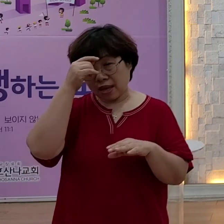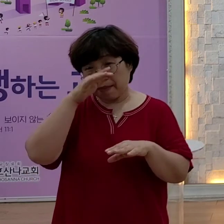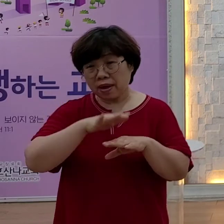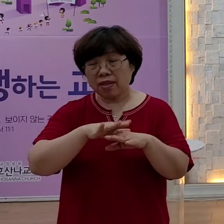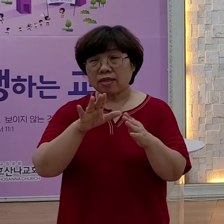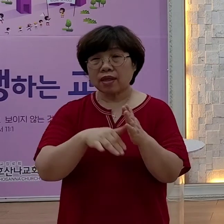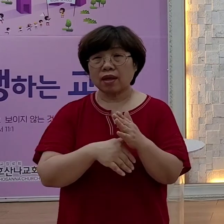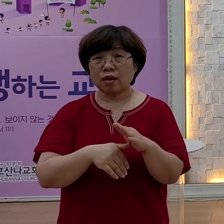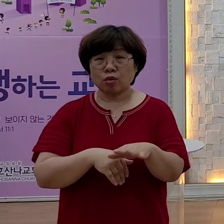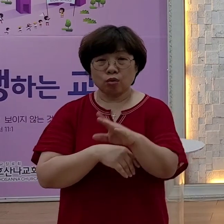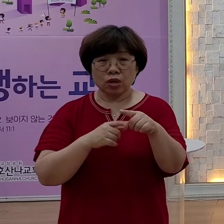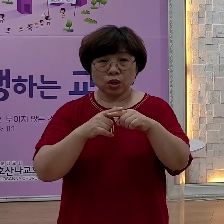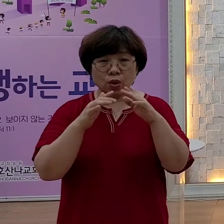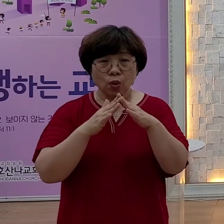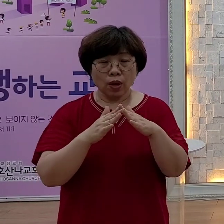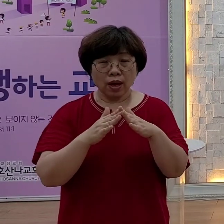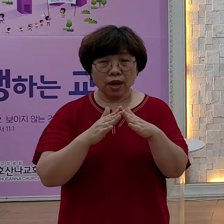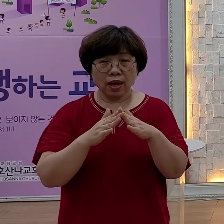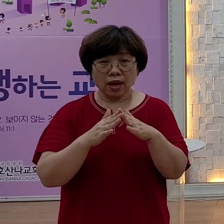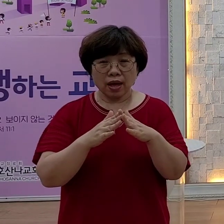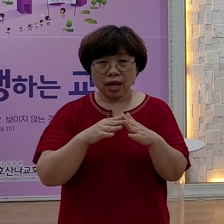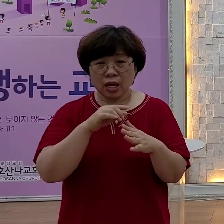제가 우리 교회 주일학교 할 때도 봤어요.